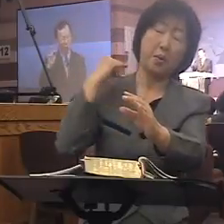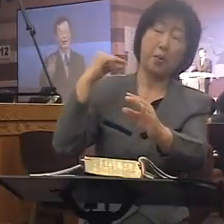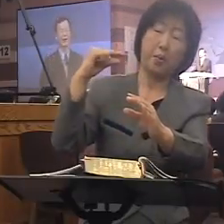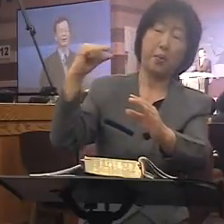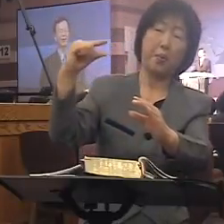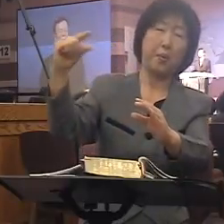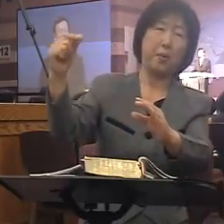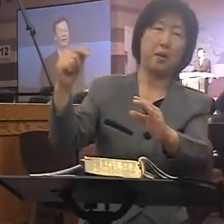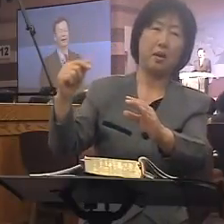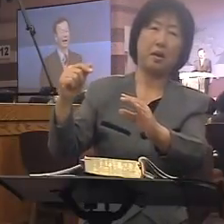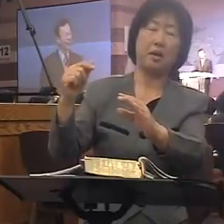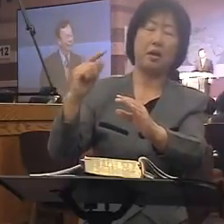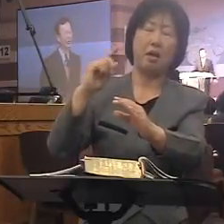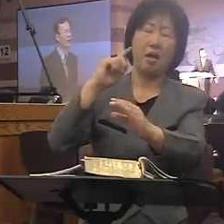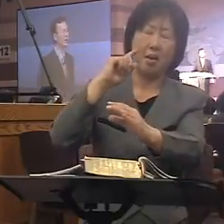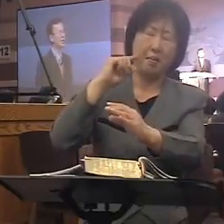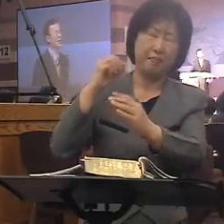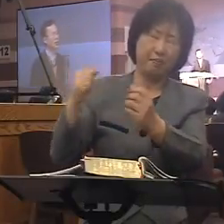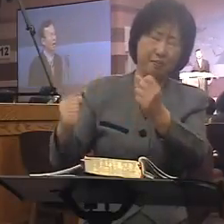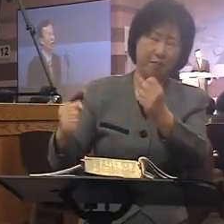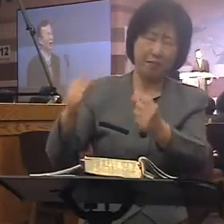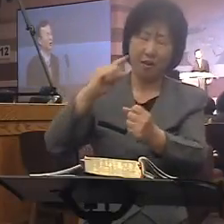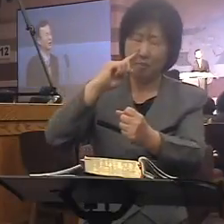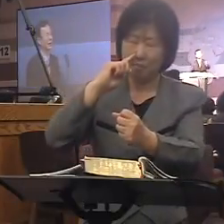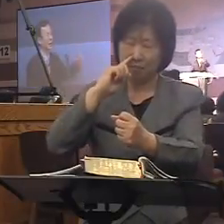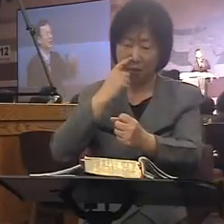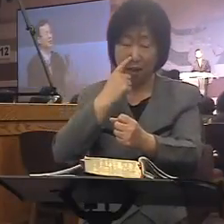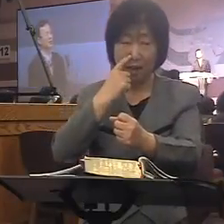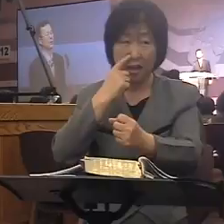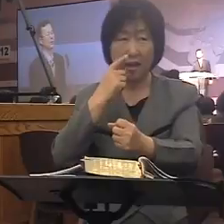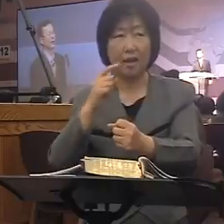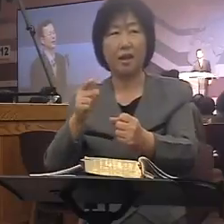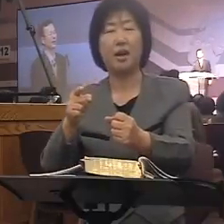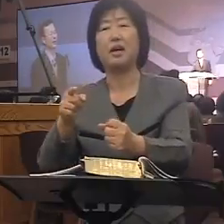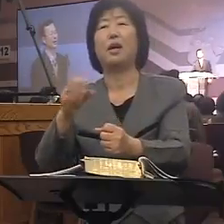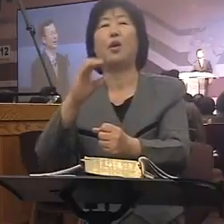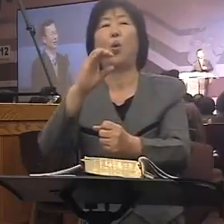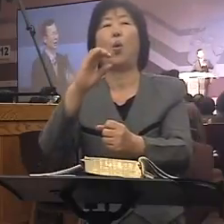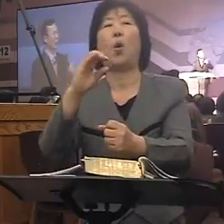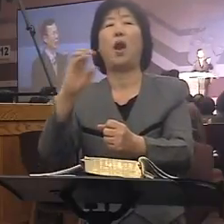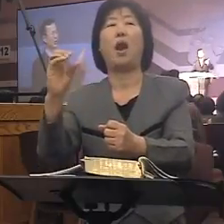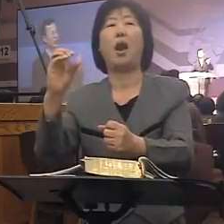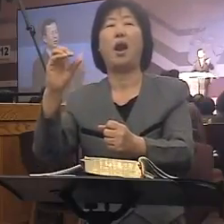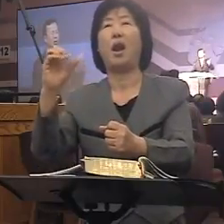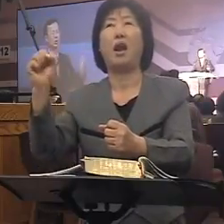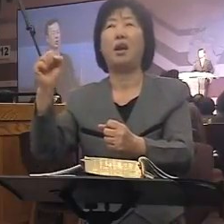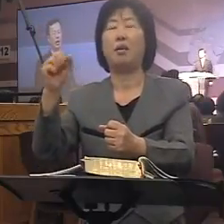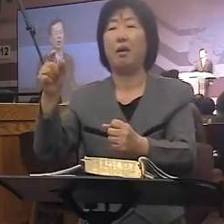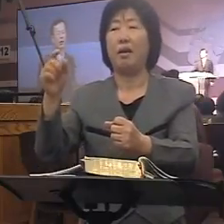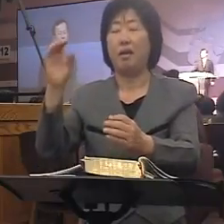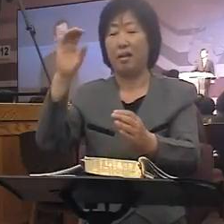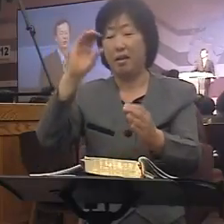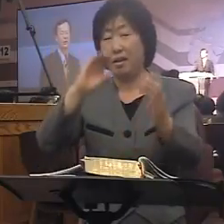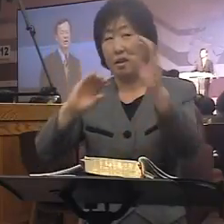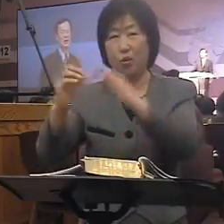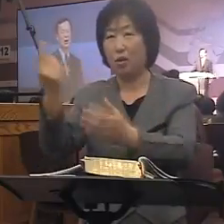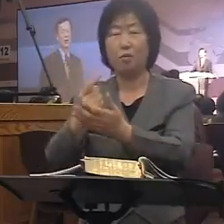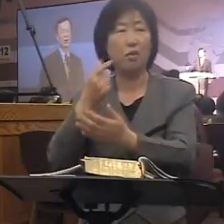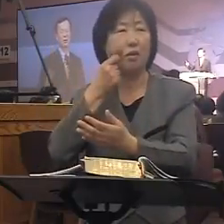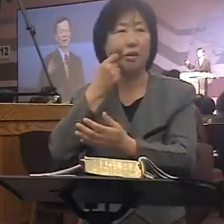스무드한데 보링해요. 아무도 이스턴 콜로라도를 찾아오지 않습니다. 그러나 웨스턴, 서쪽